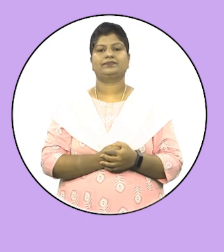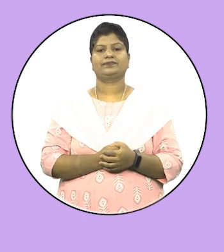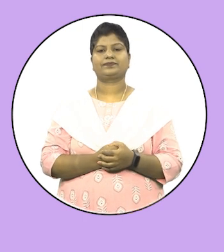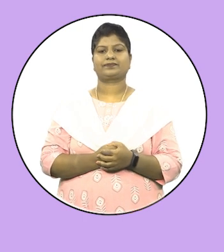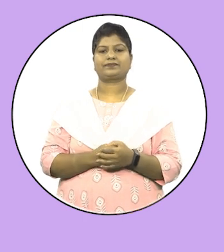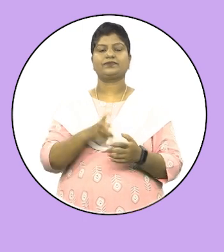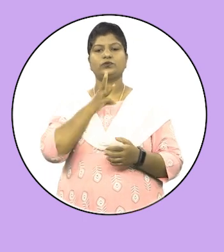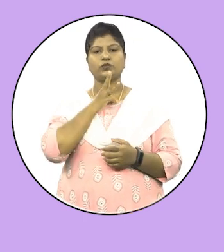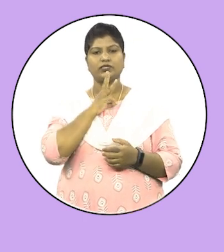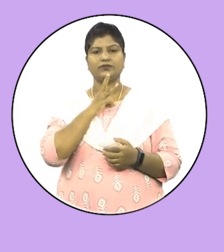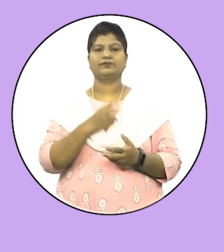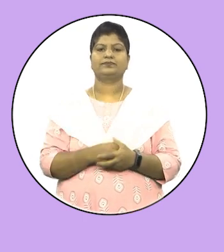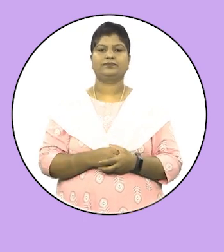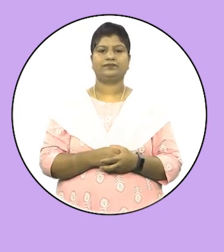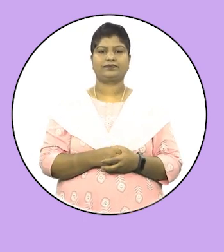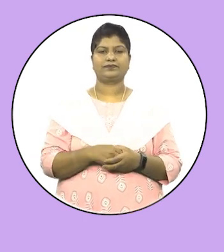नजर डालें।